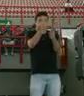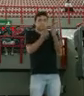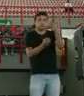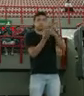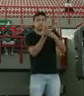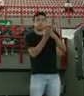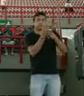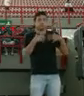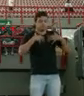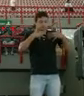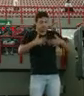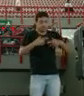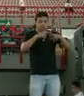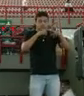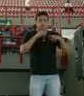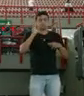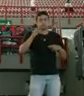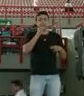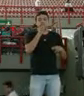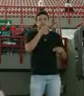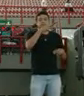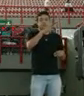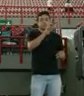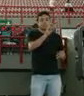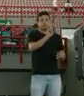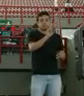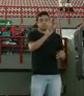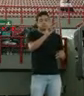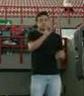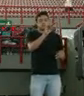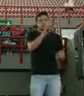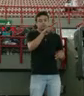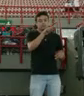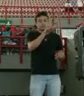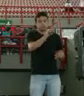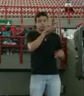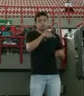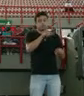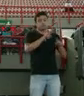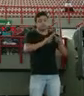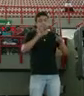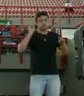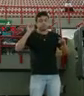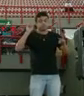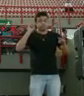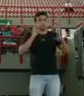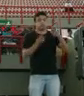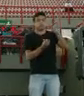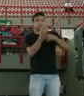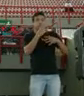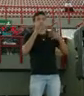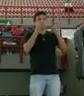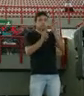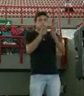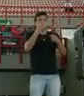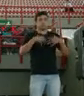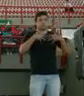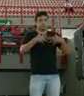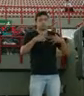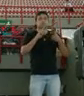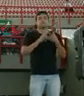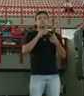Então esse hormônio aí, prolactina, é um hormônio responsável pela produção do leite, tá certo?